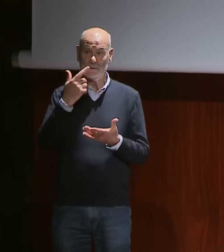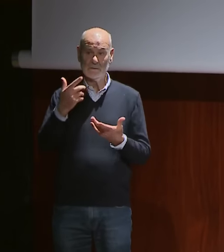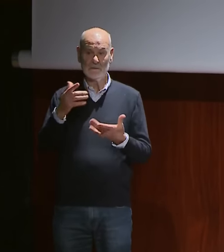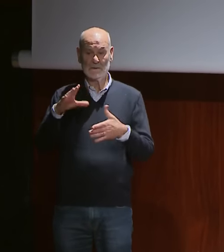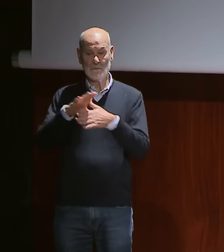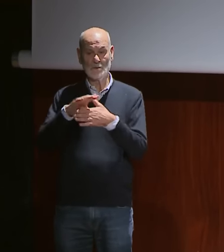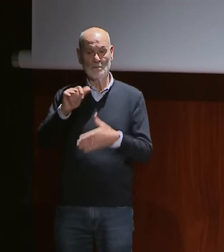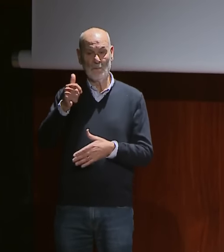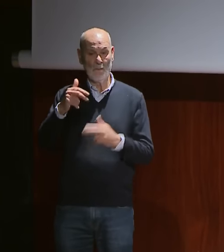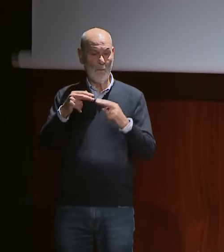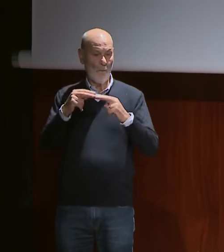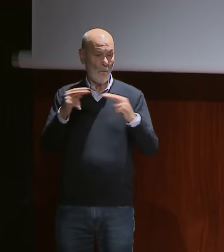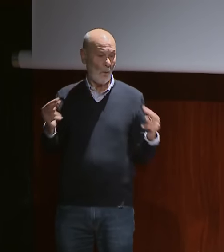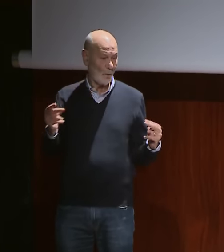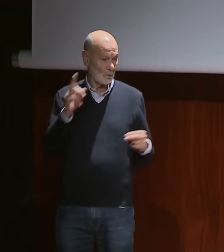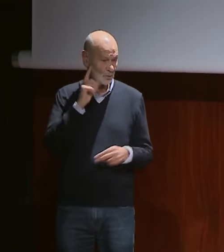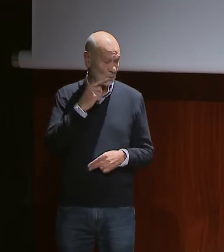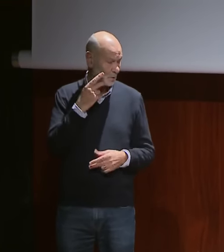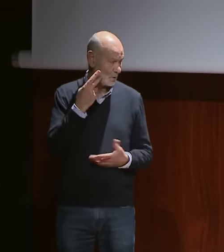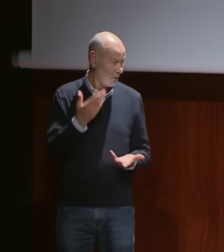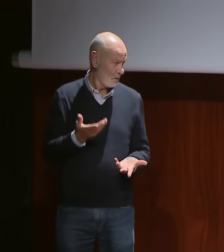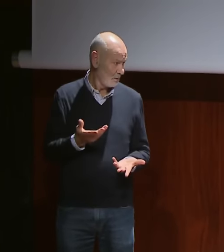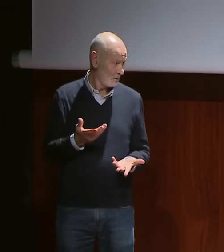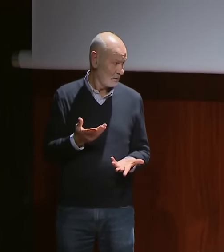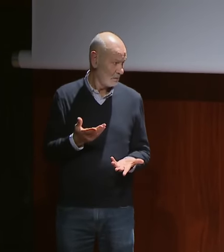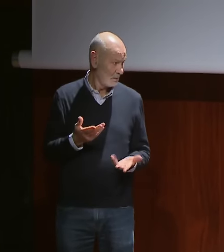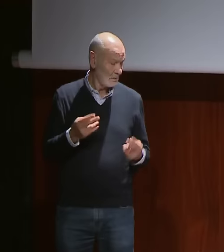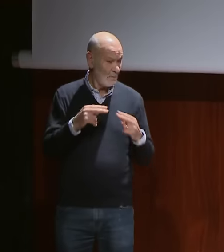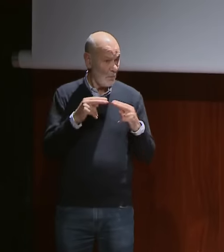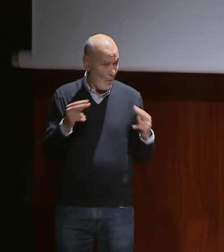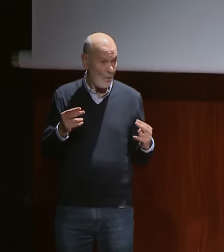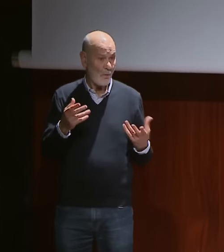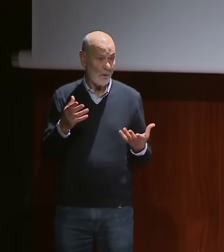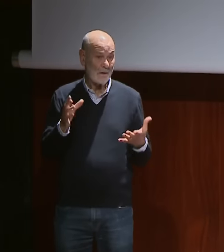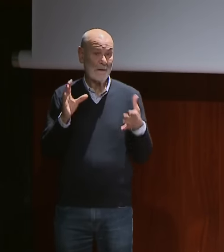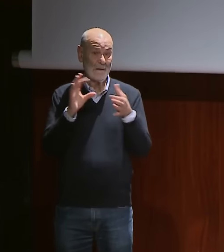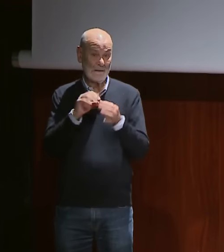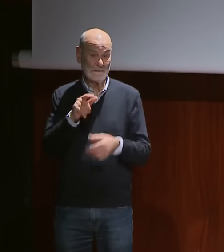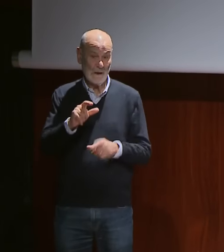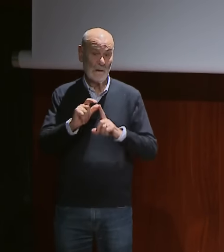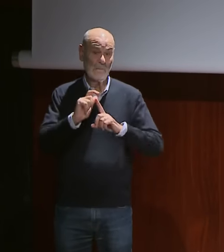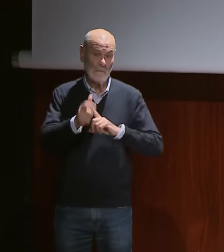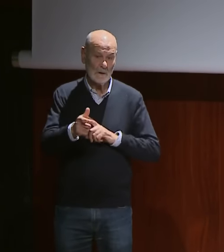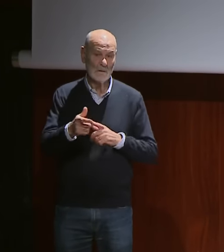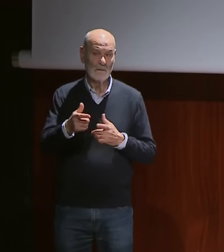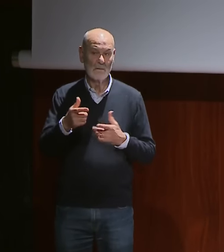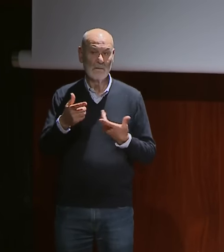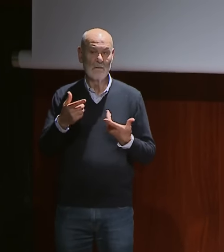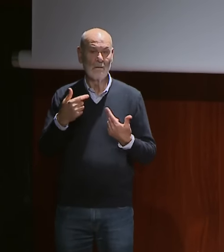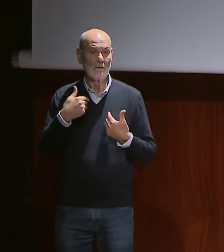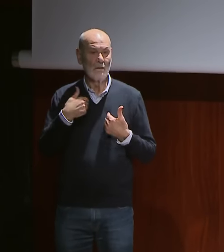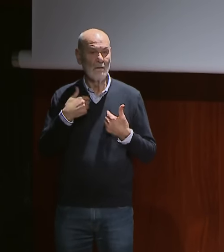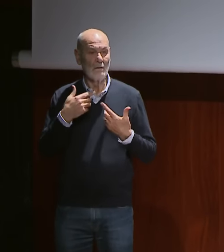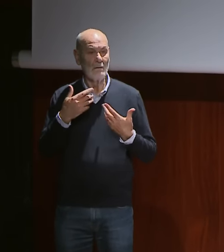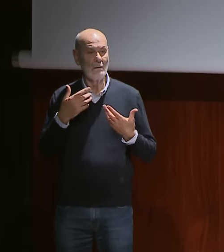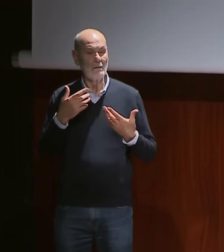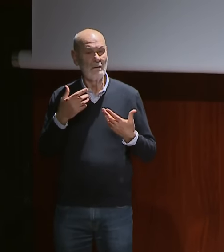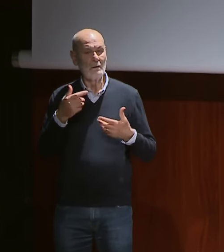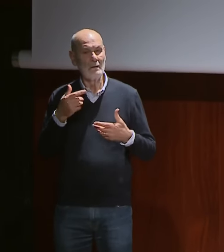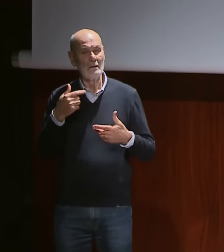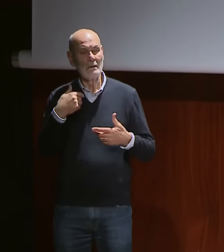ce livre, c'est un pont entre les sourds et les entendants. C'est un pont. Et